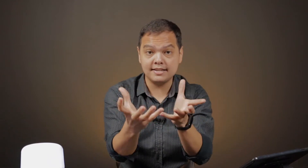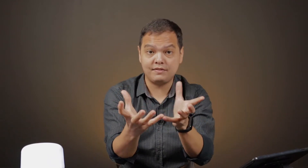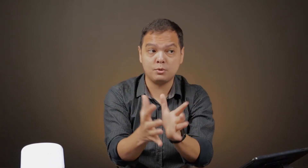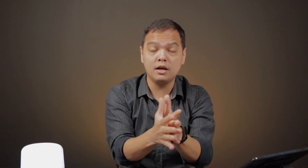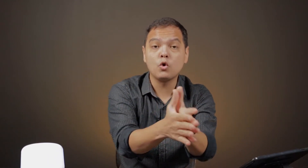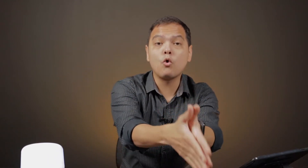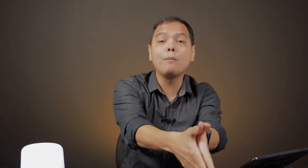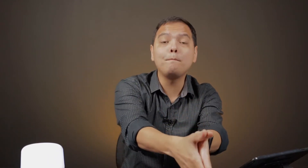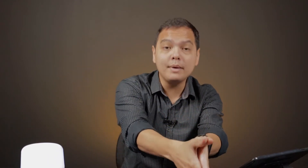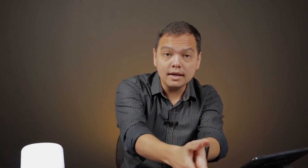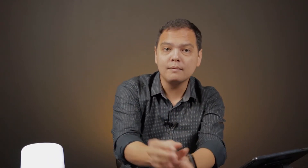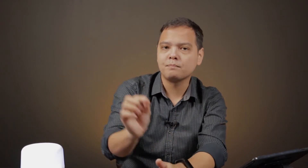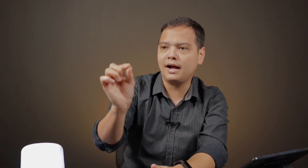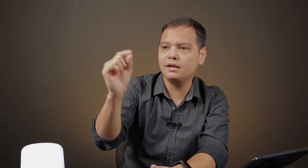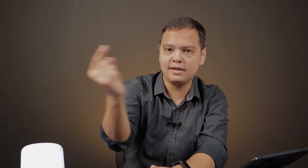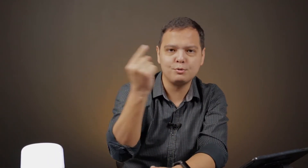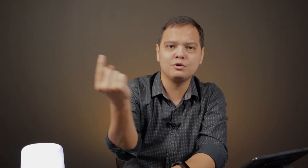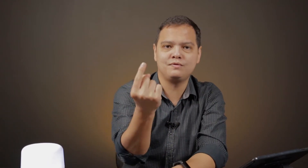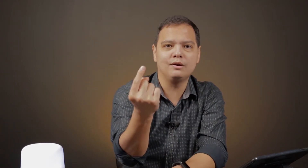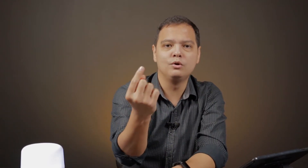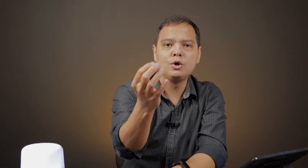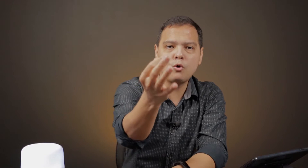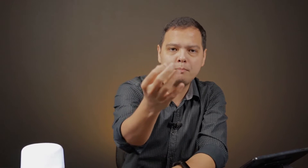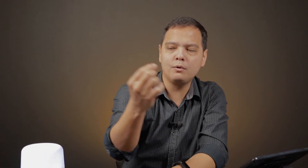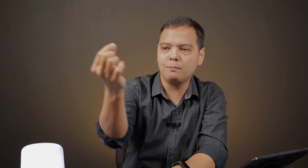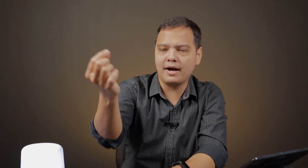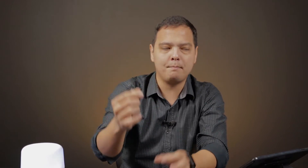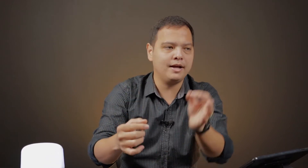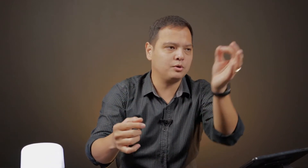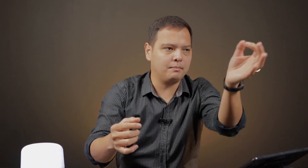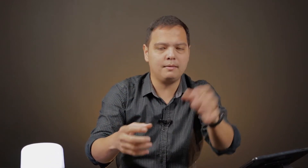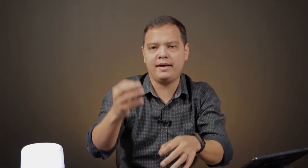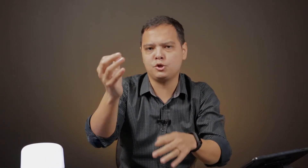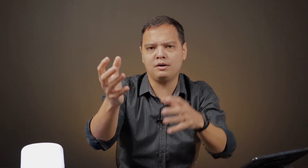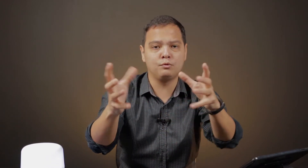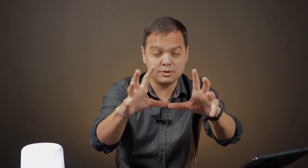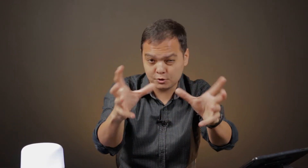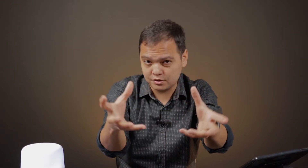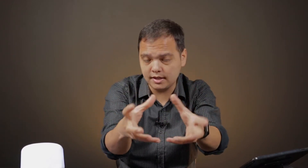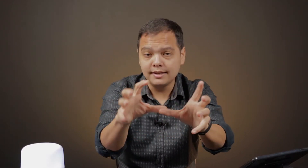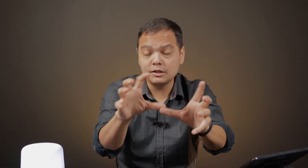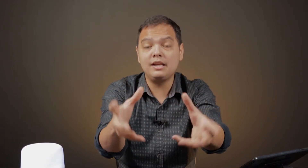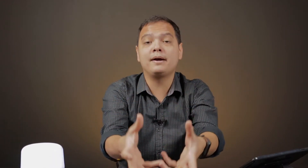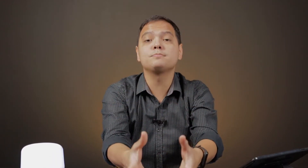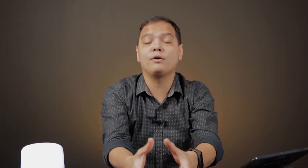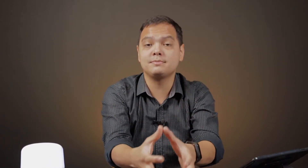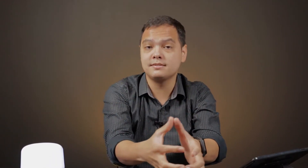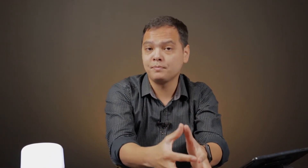faz o quê? Copia aquilo que as pessoas falam. Copia o que o pai repete, o que a mãe repete, o avô, as pessoas que estão ali mais próximas